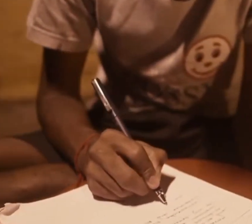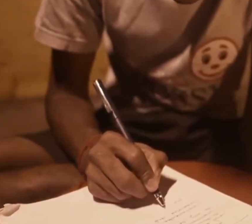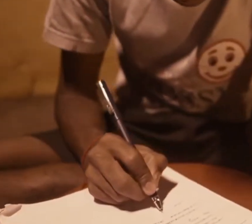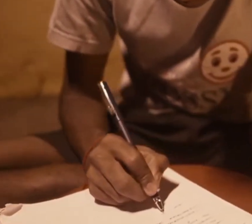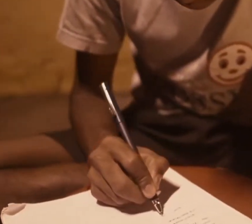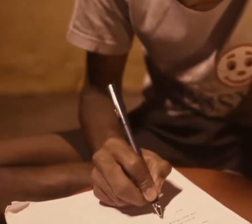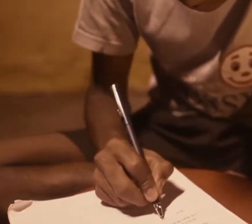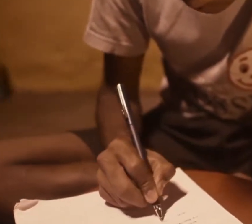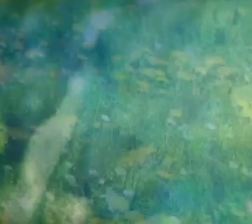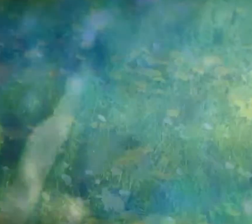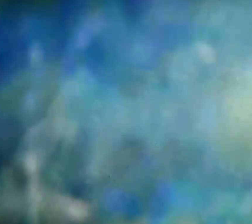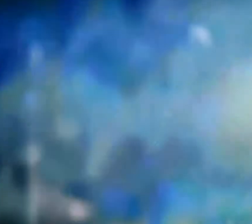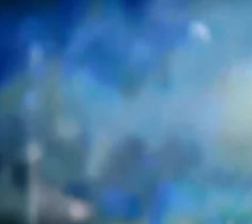आलोकित करने।